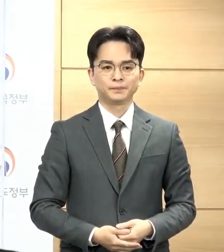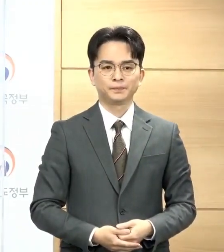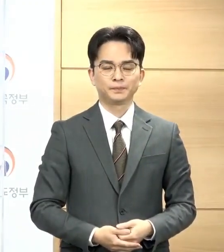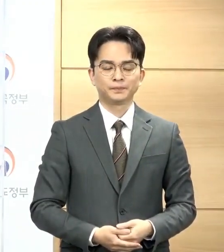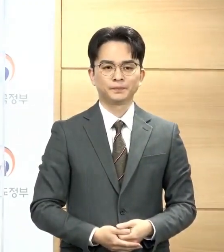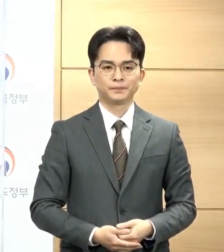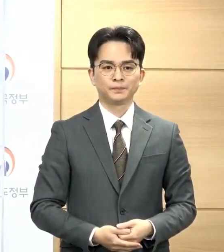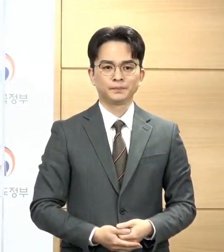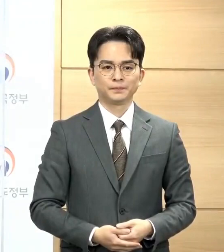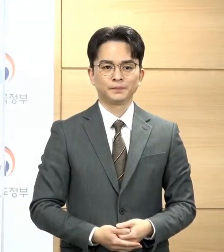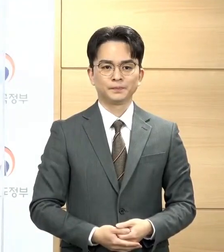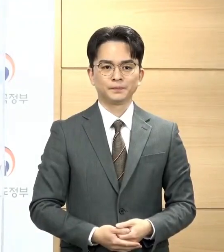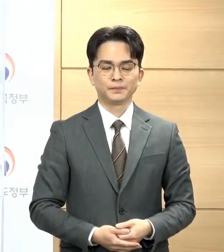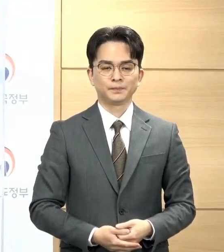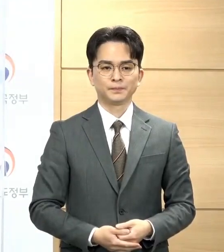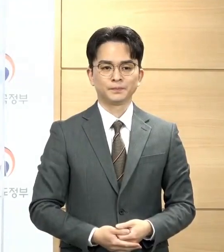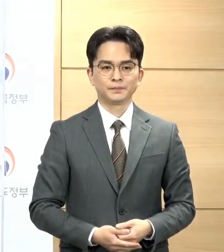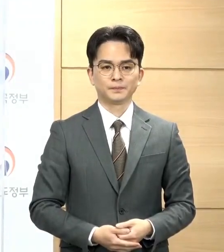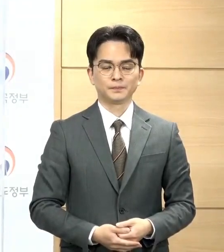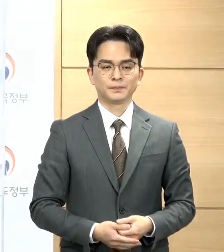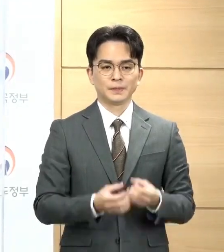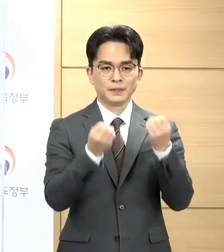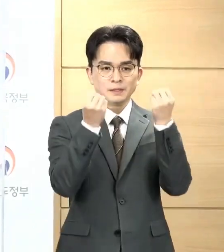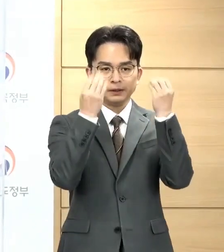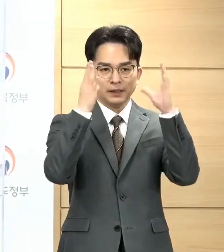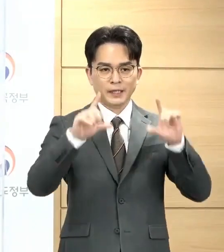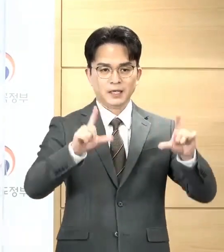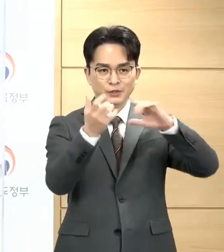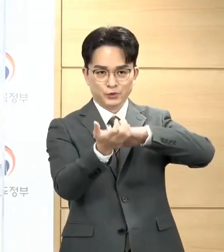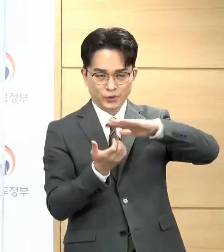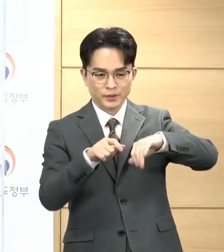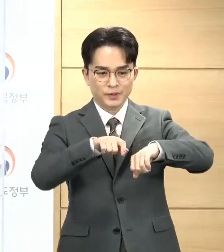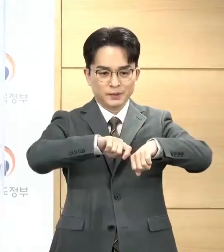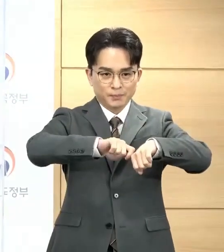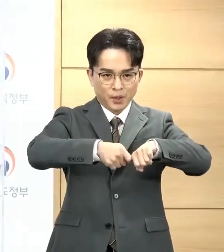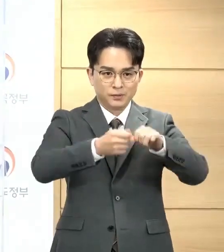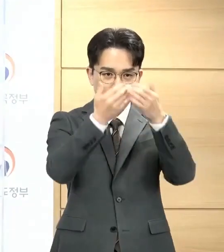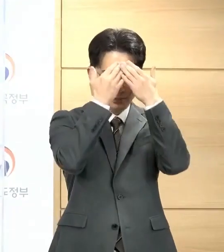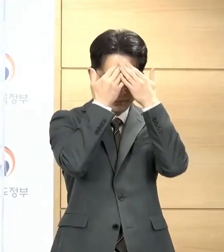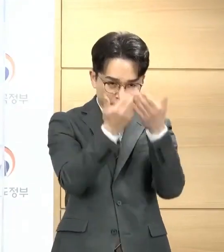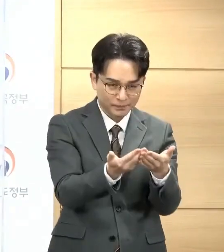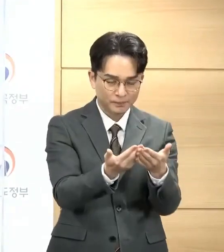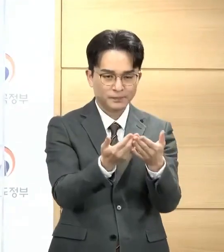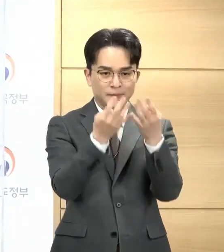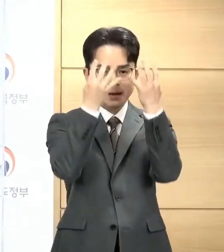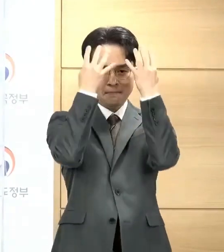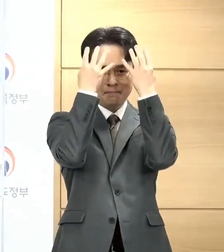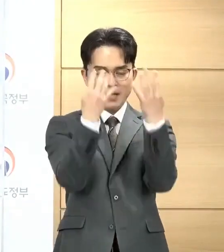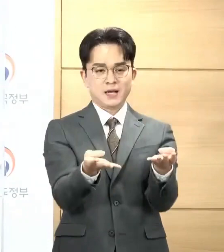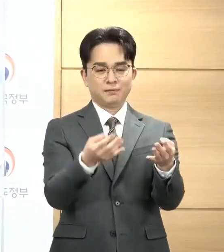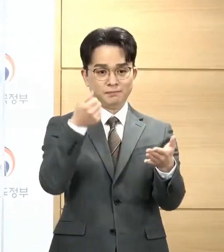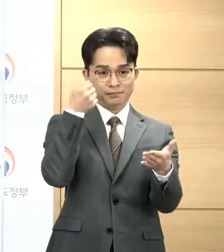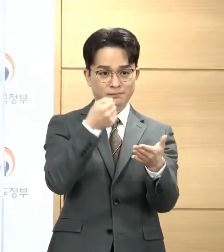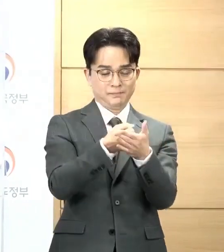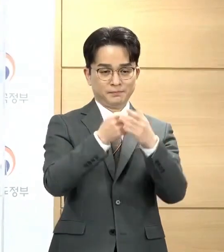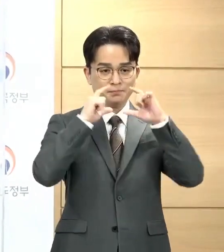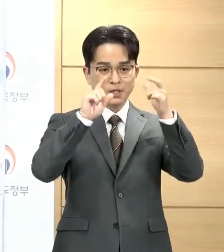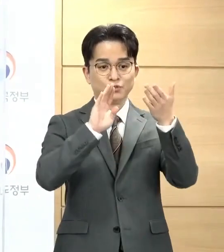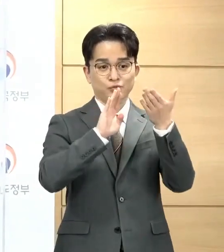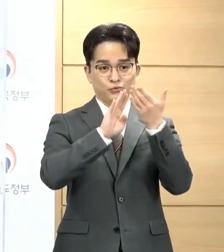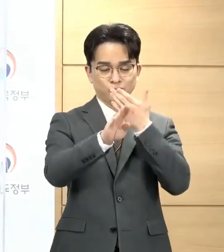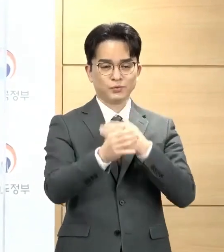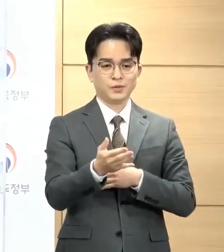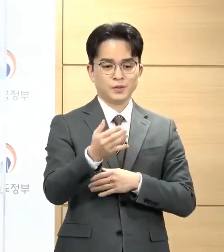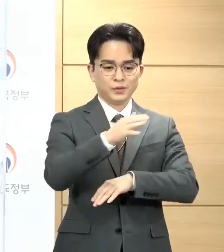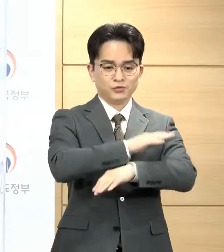정부는 이번 10년 특별사면조치를 통해서 우리 사회의 대립과 갈등을 해소하고 과거를 청산하여